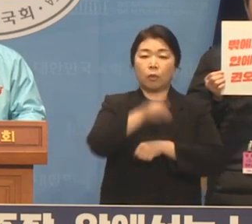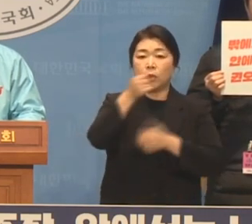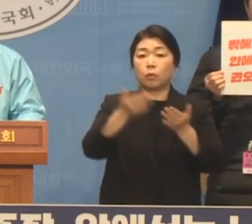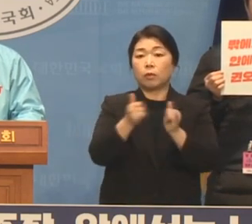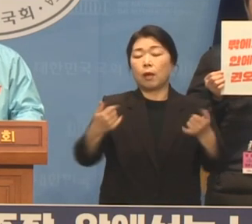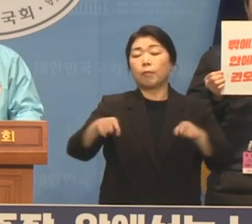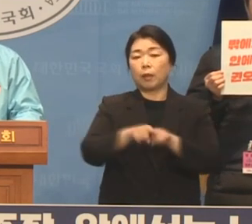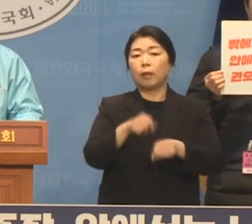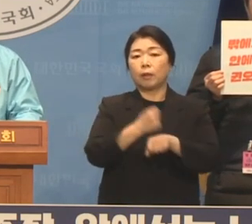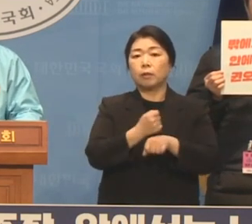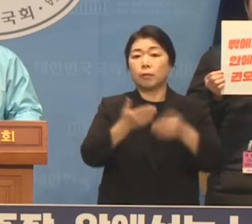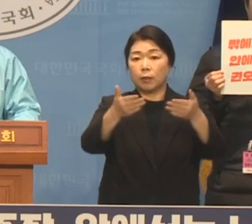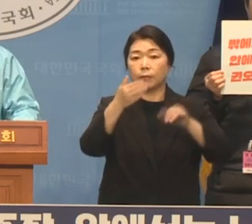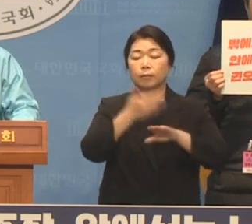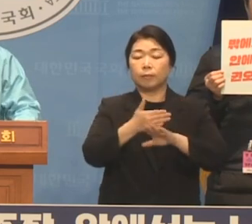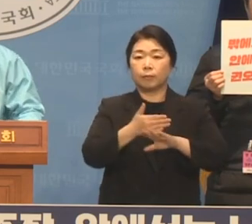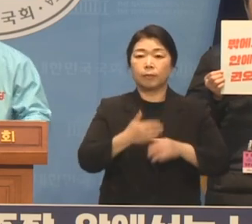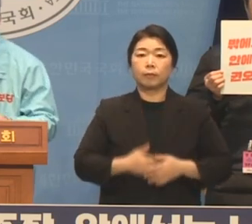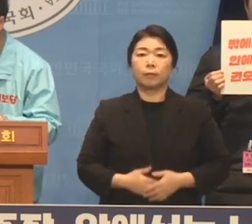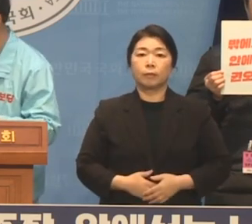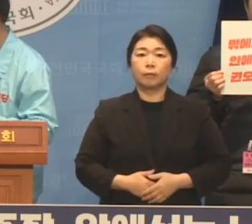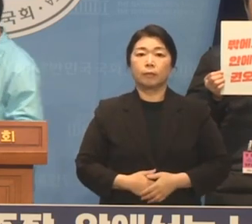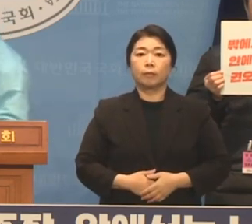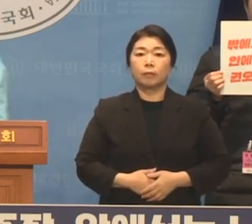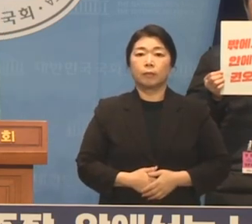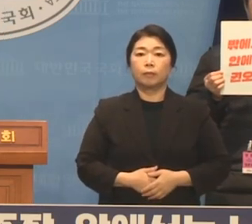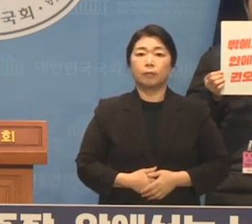노동자들과 함께하겠습니다. 감사합니다.